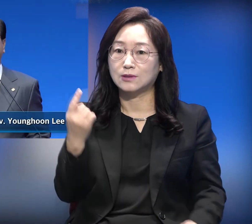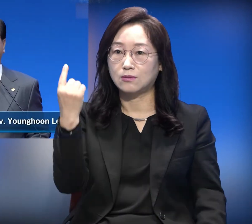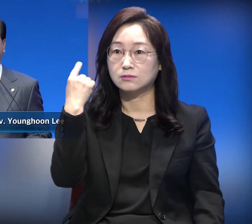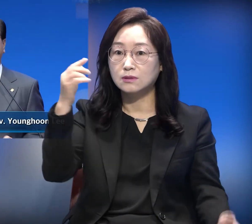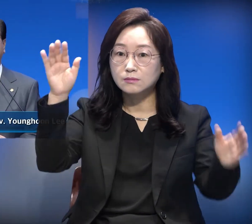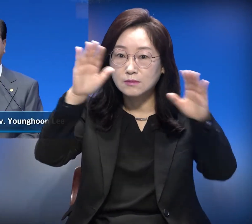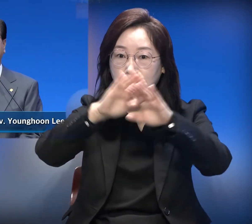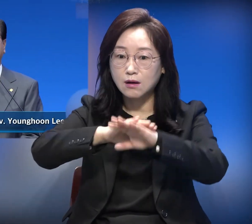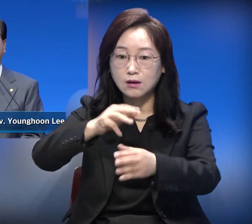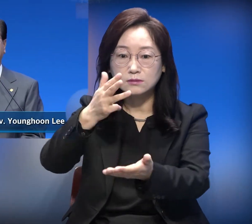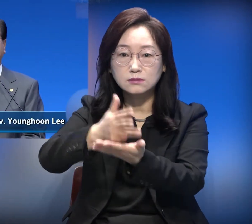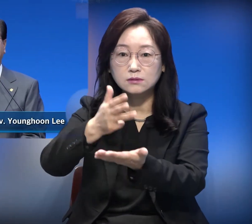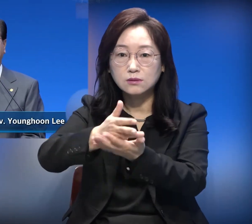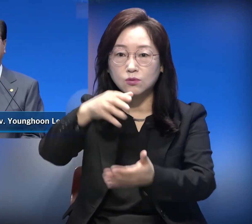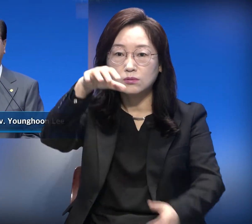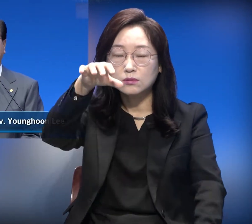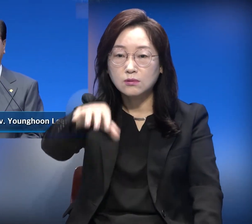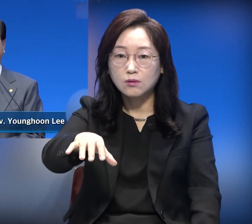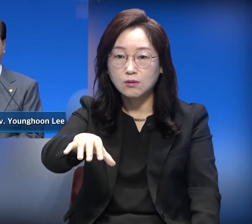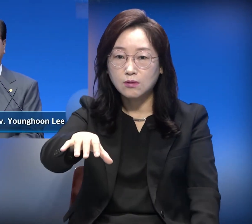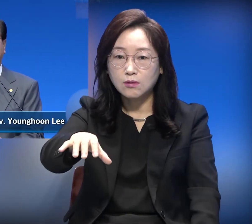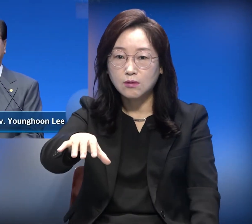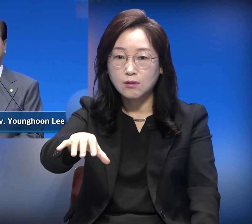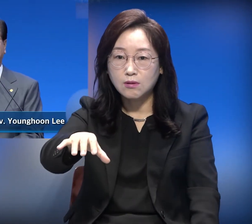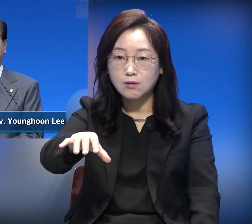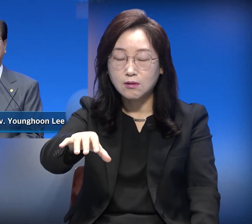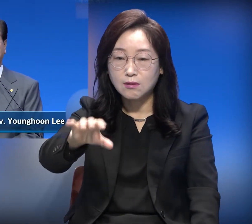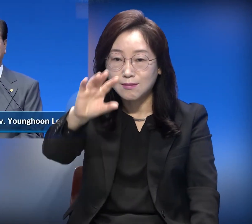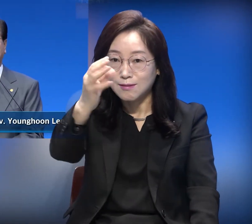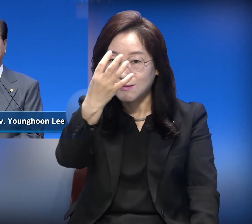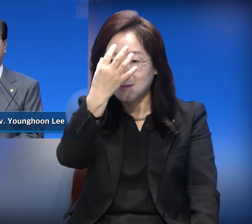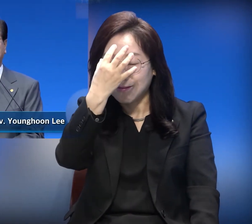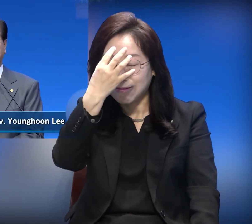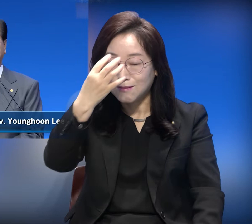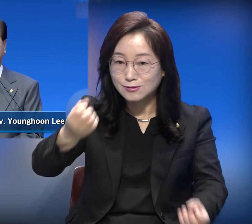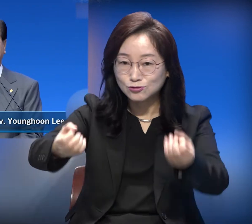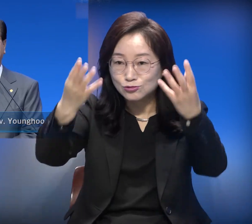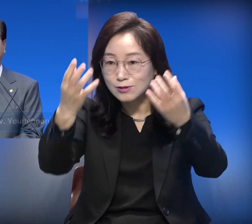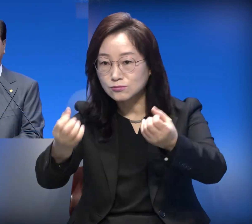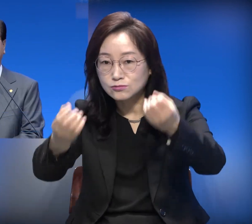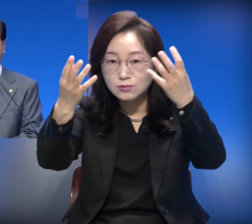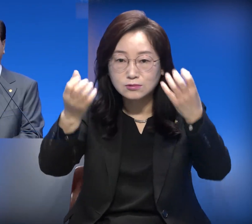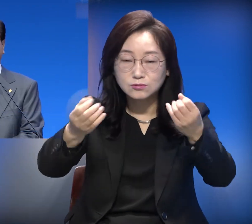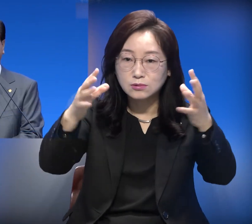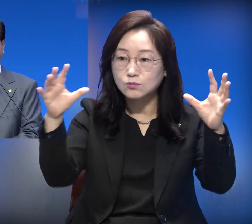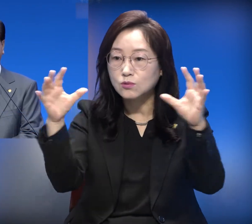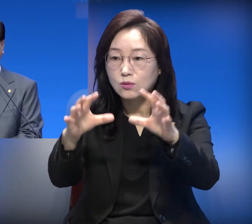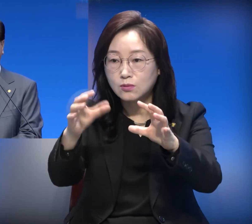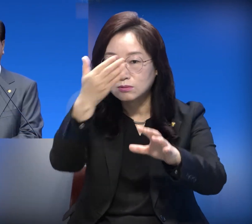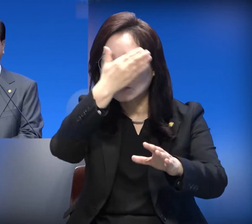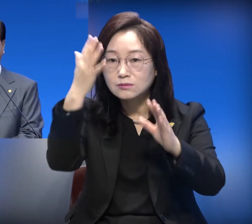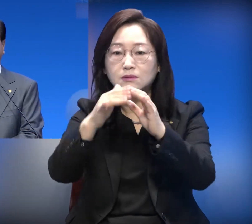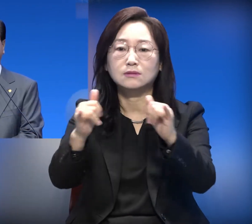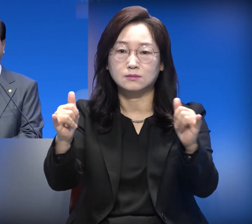어젯밤 이태원에서 할로윈 데이 축제로 모였던 청년들이